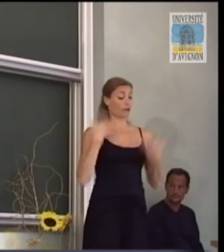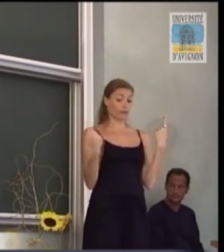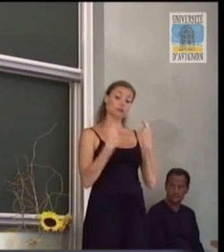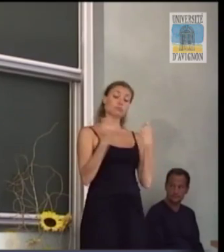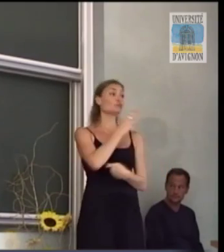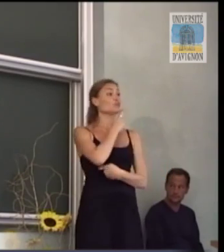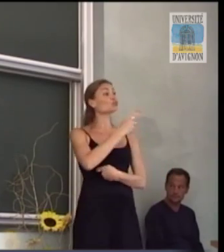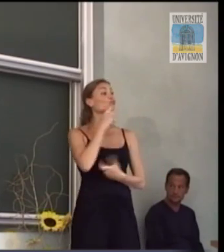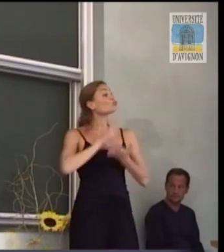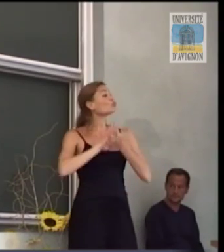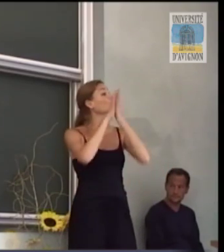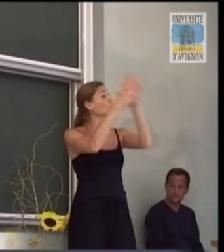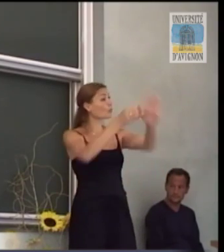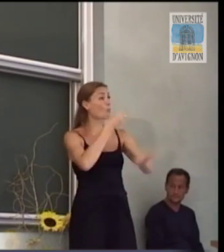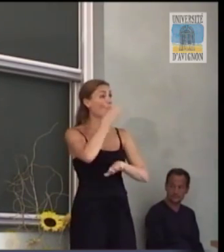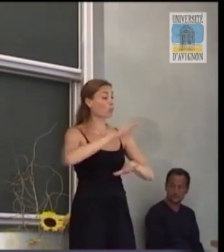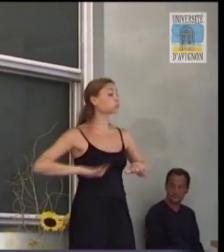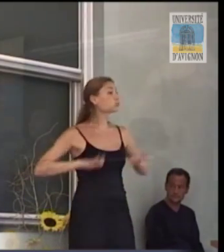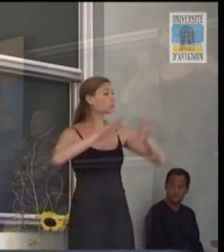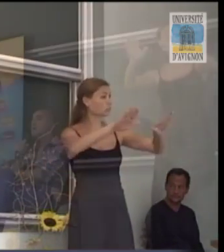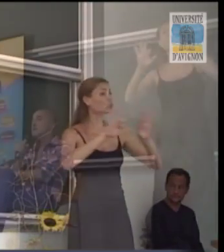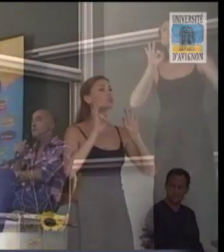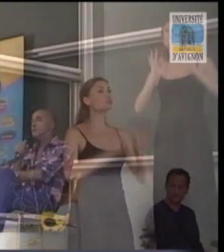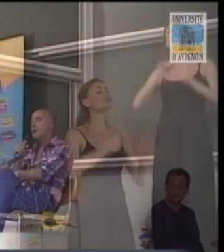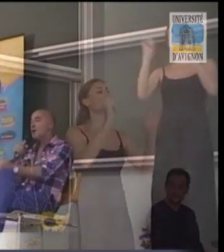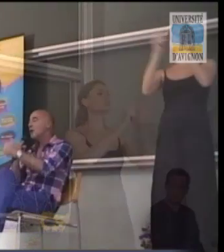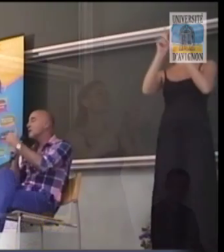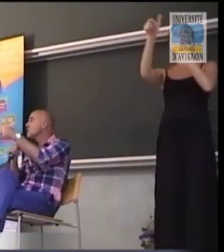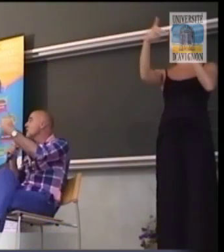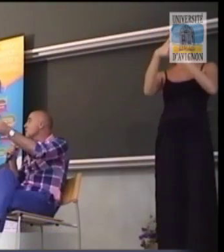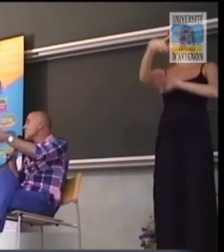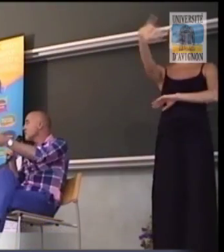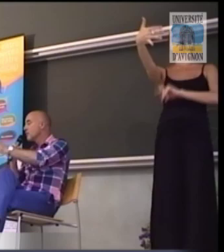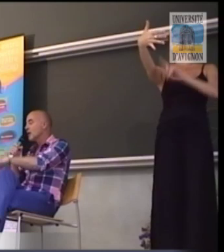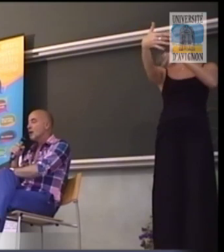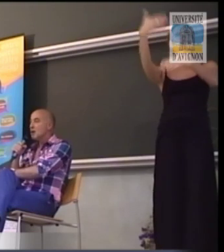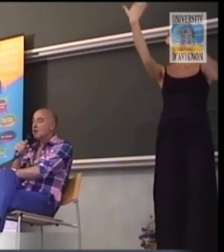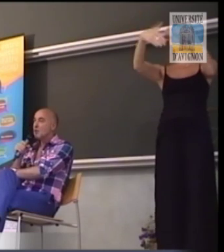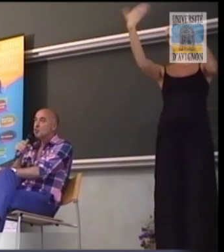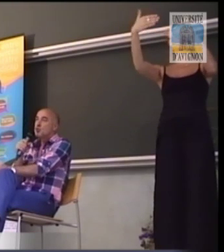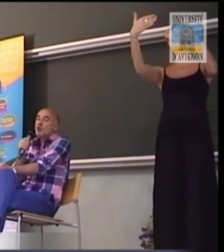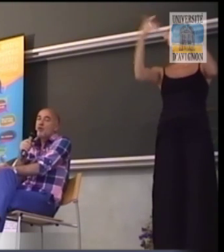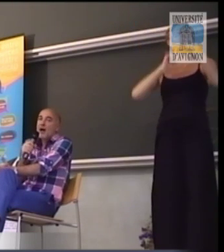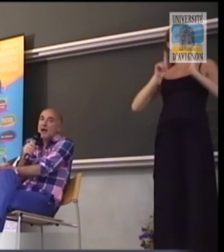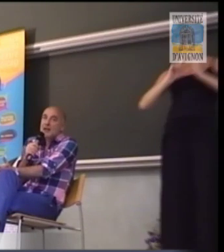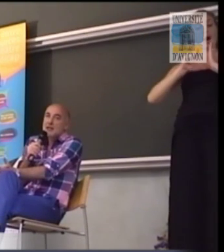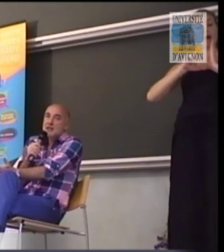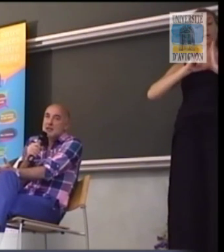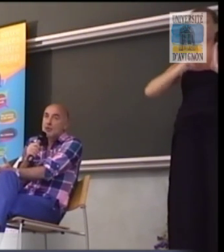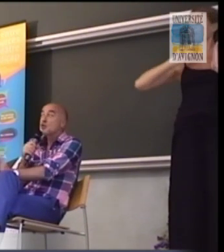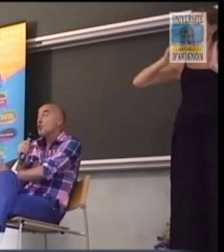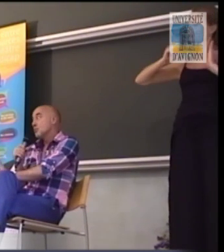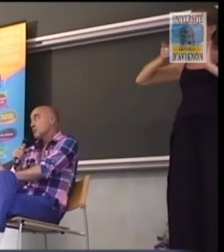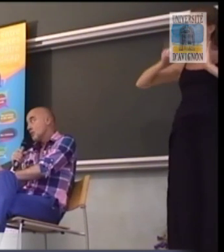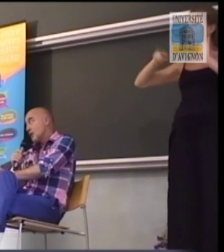sens. Et ce qui me semble très intéressant, c'est de se dire qu'en 2015, qui est la loi d'échéance, où tout devra être